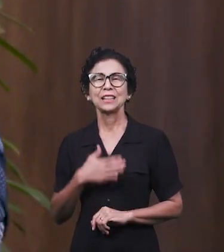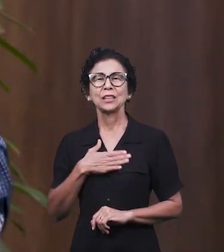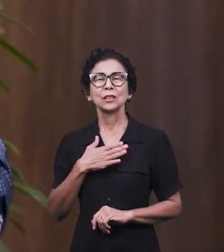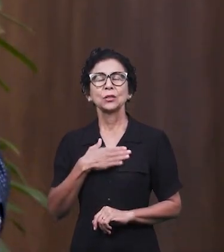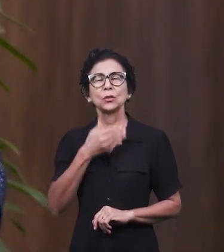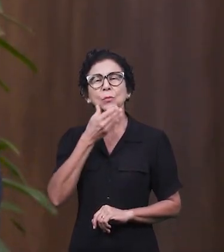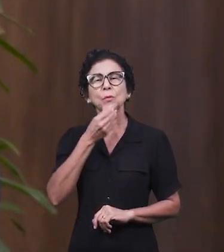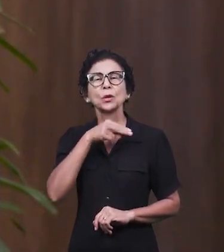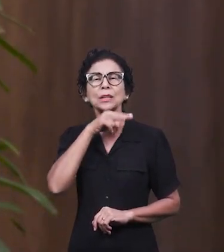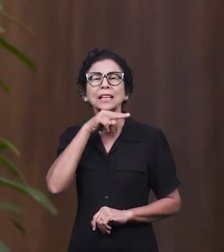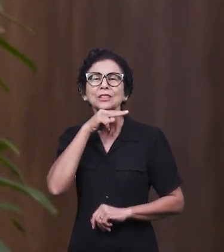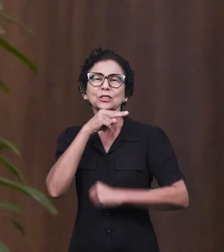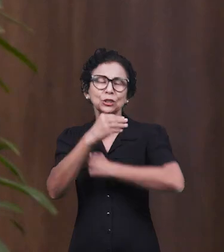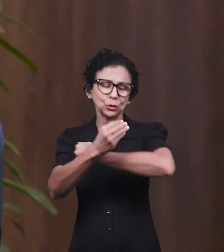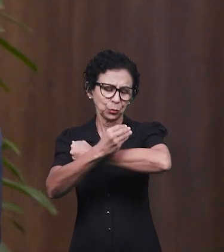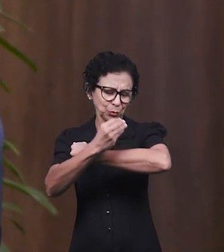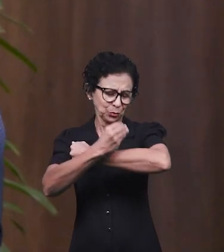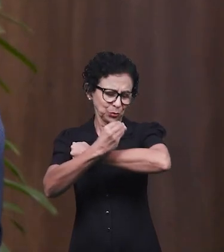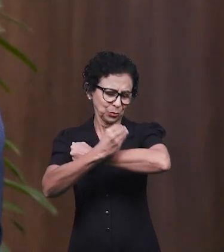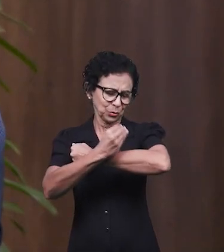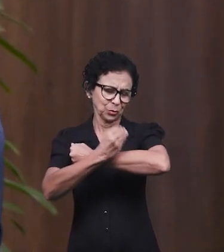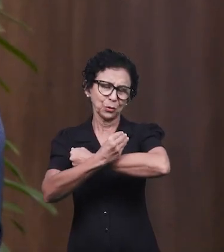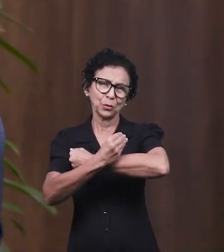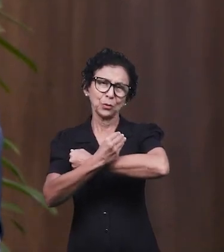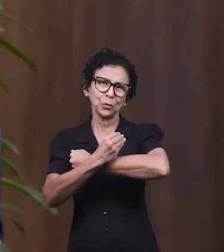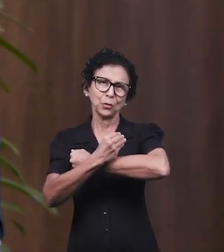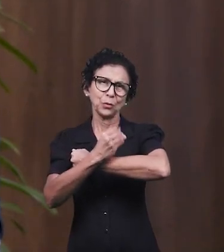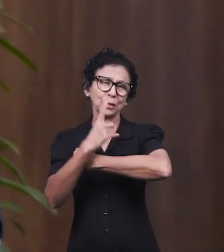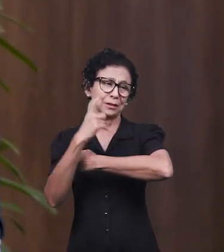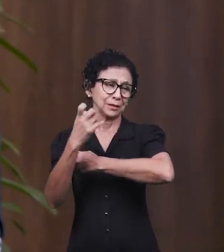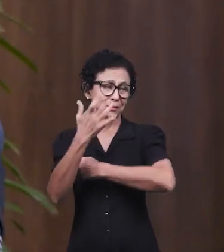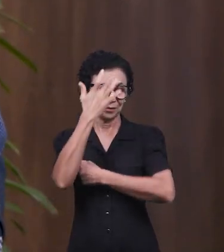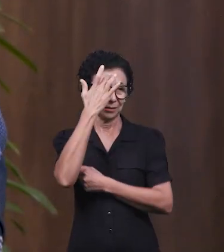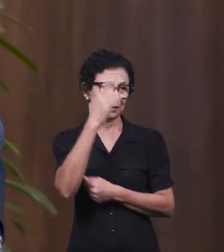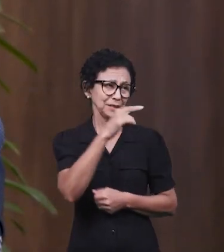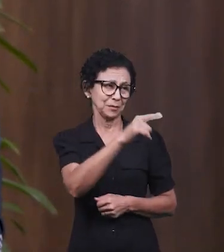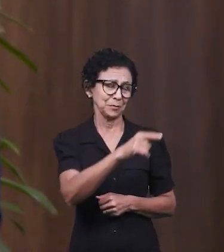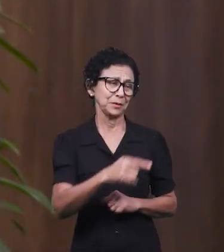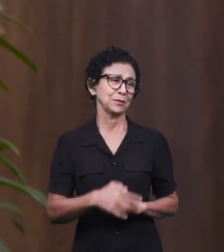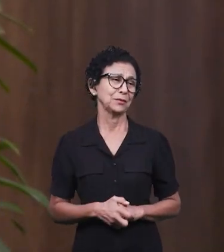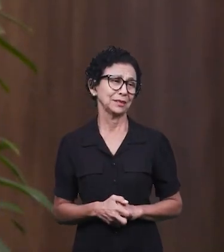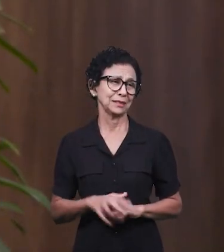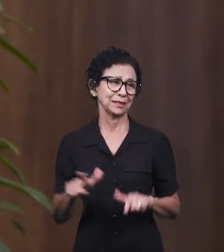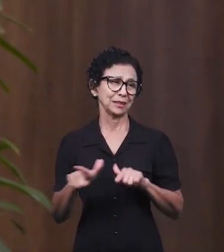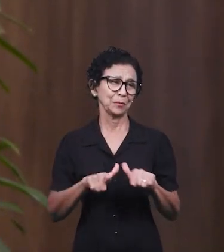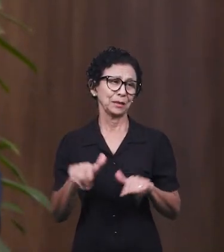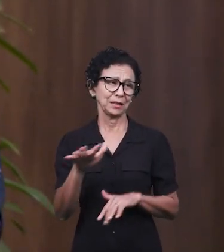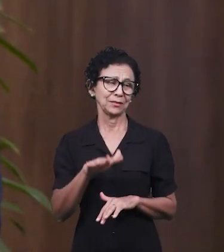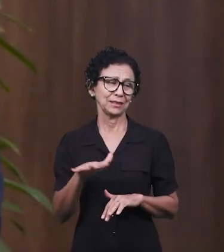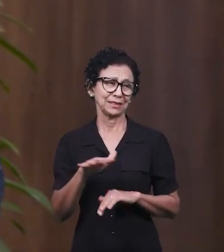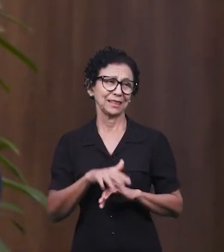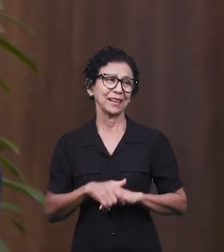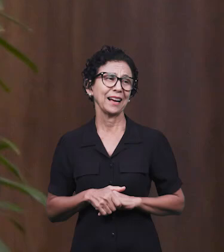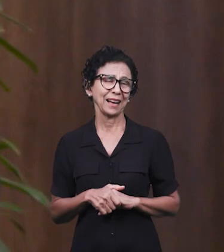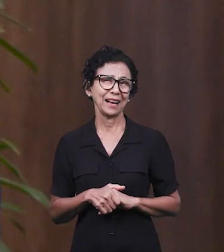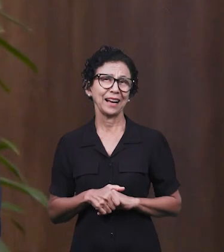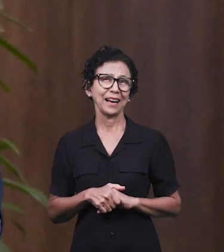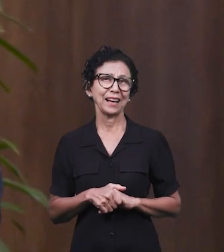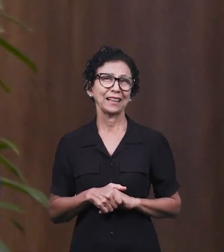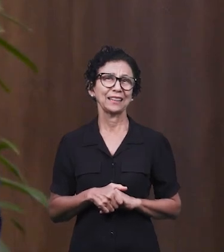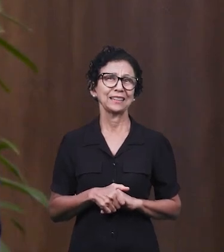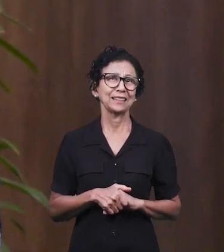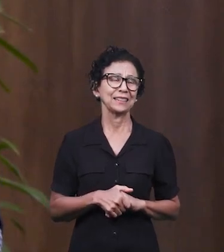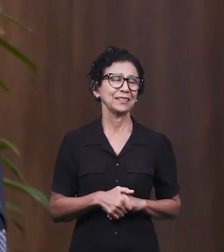maternidade lá, examinando a criança. Achei muito interessante. Nem sabia que você trabalhava lá naquela maternidade e a Raquel estava